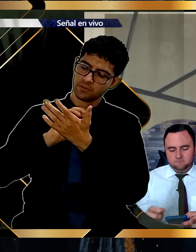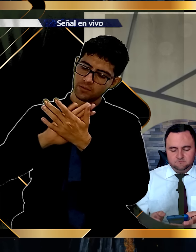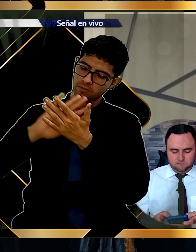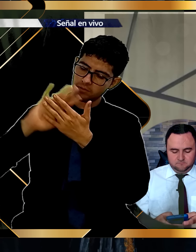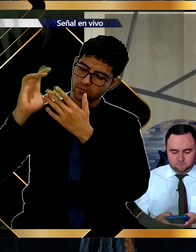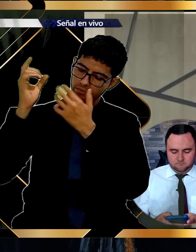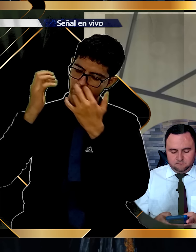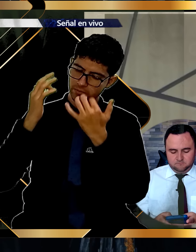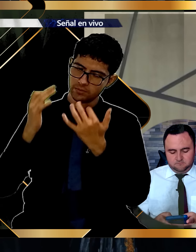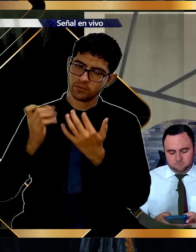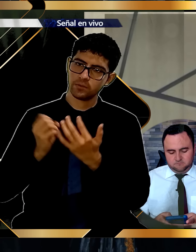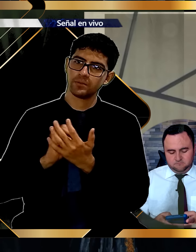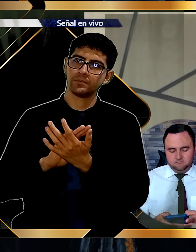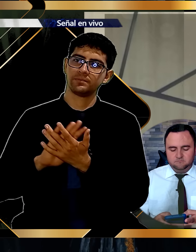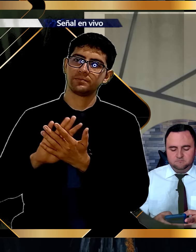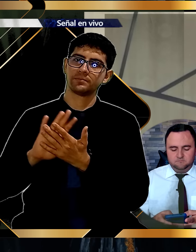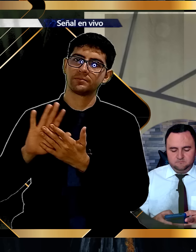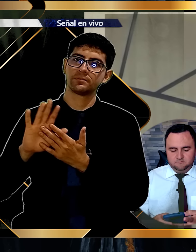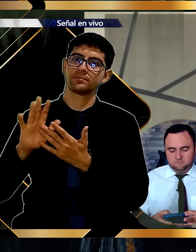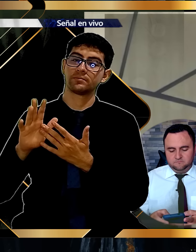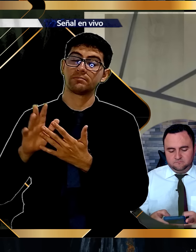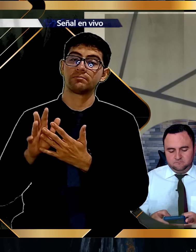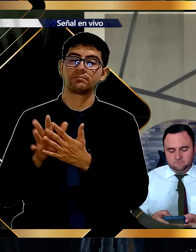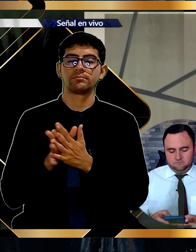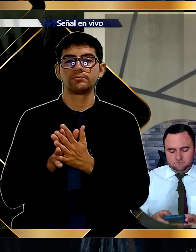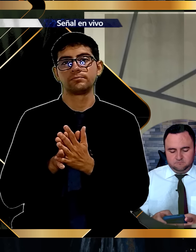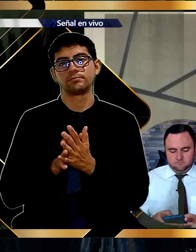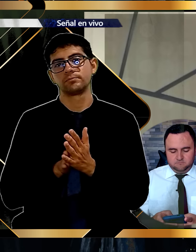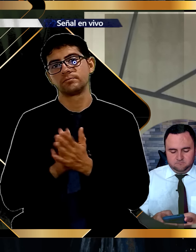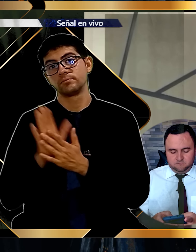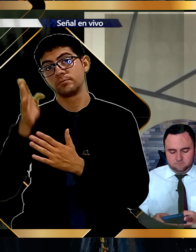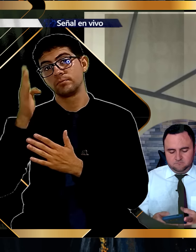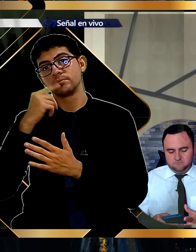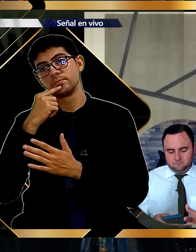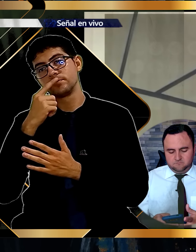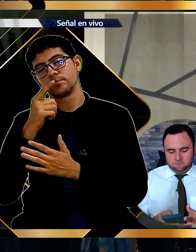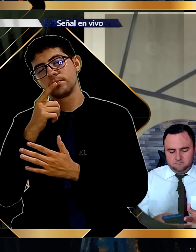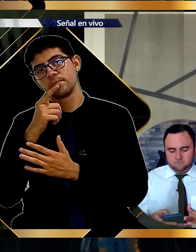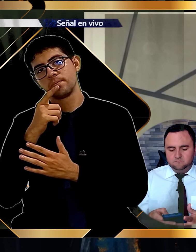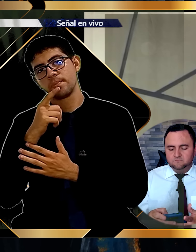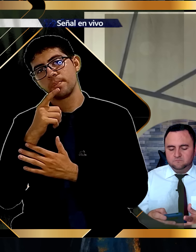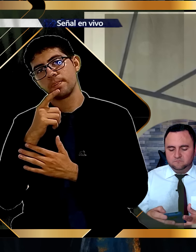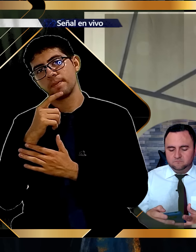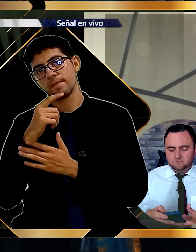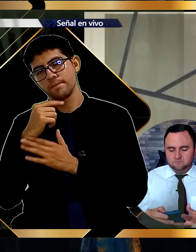dice Dios? Que Él se la va a presentar a sí mismo.